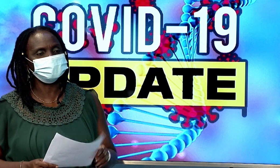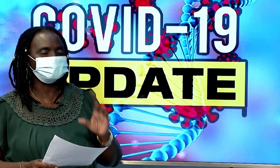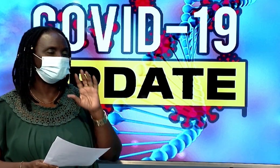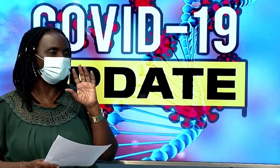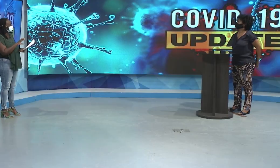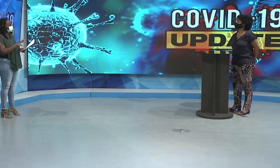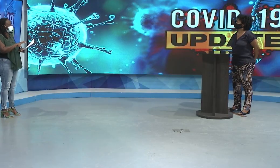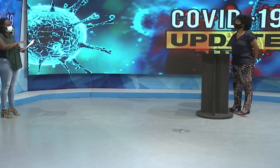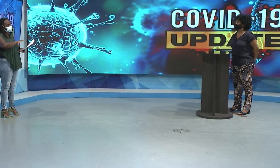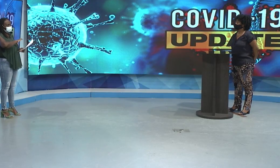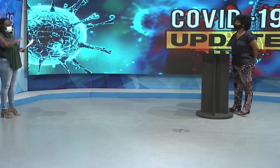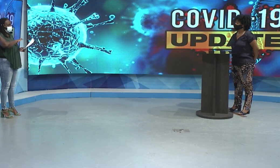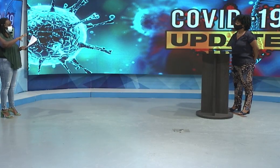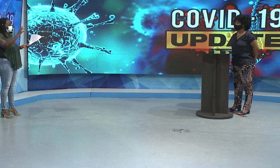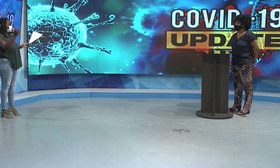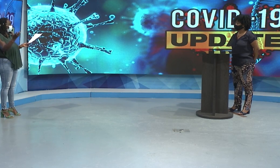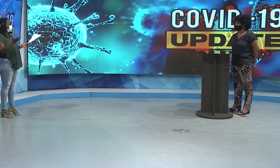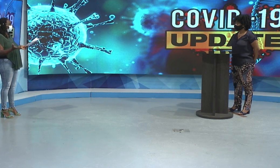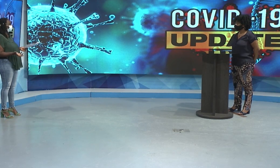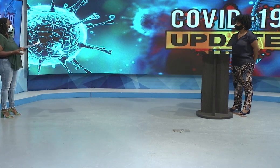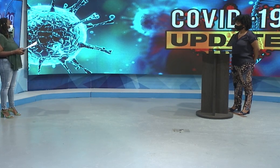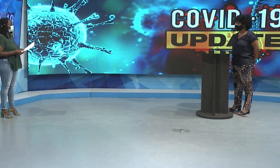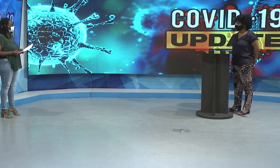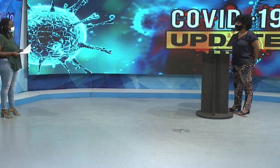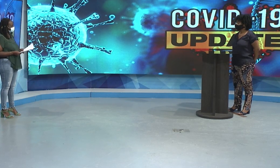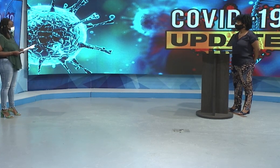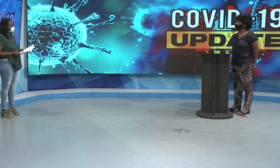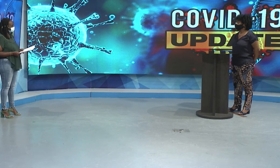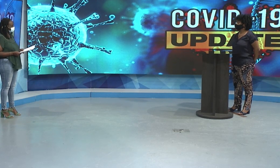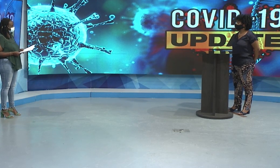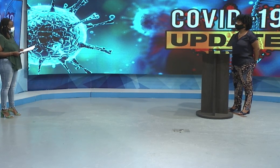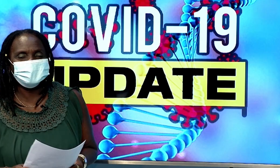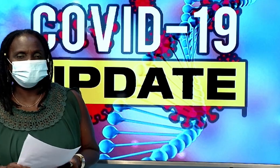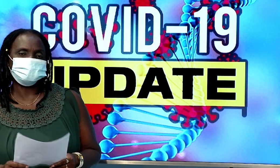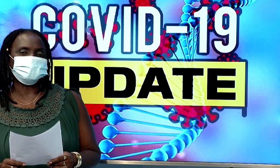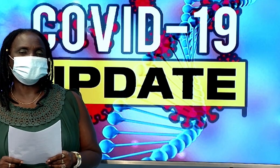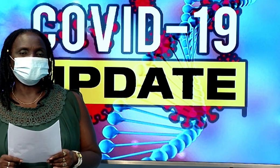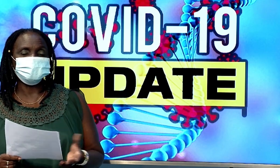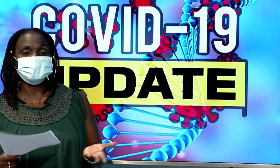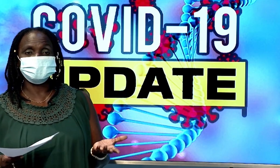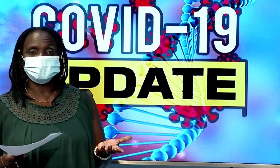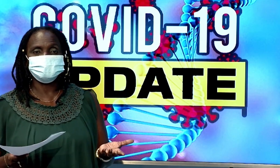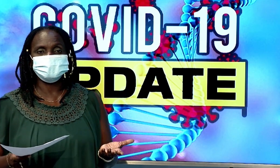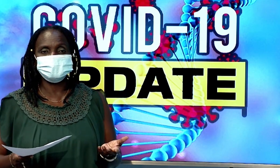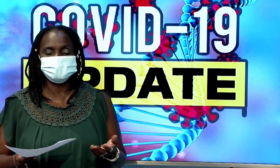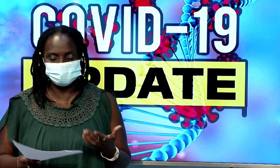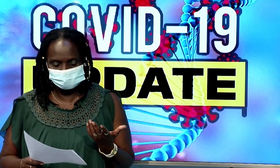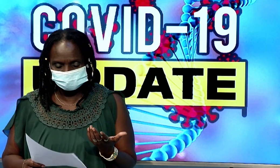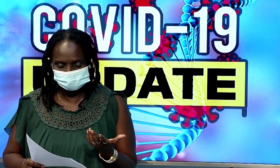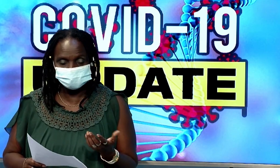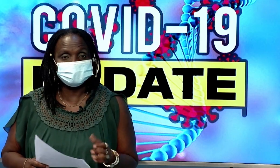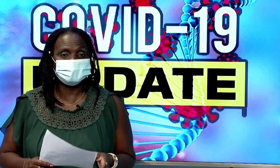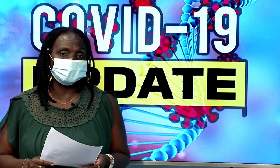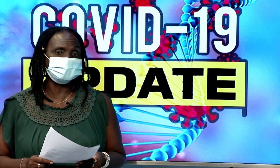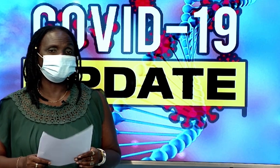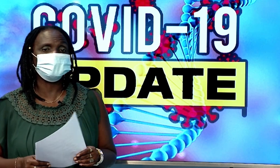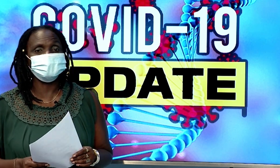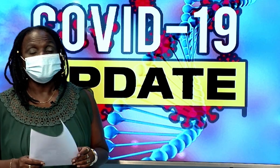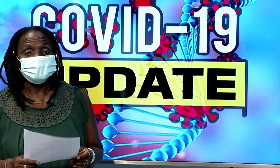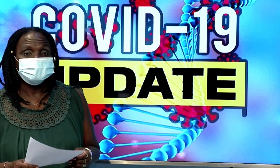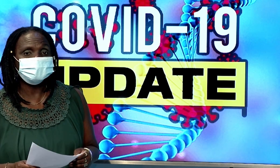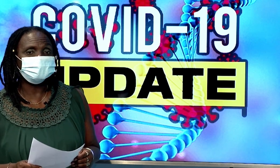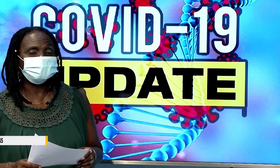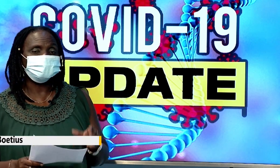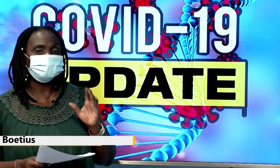aan de kijkers. Heel bruikbaar. Dankjewel. Be safe. Jij ook. En kijkers, zo zijn we gekomen aan het eind van deze aflevering van ATV